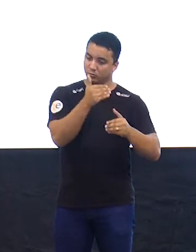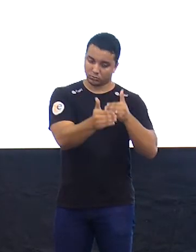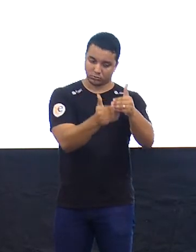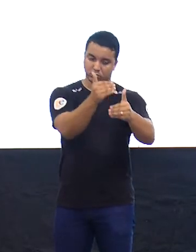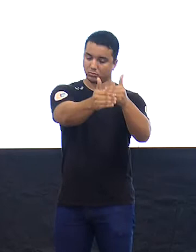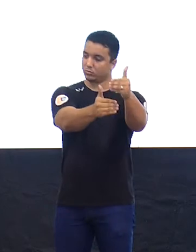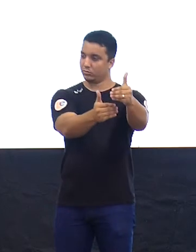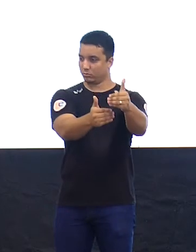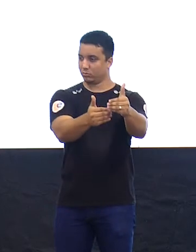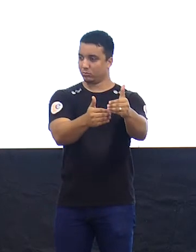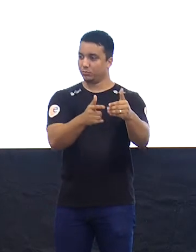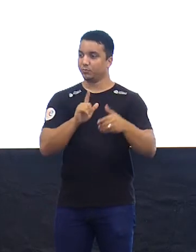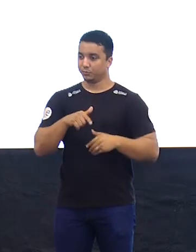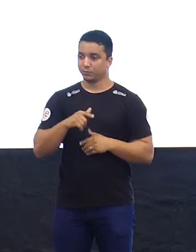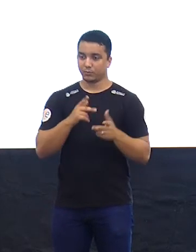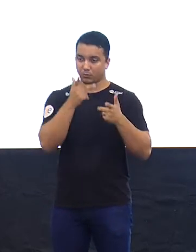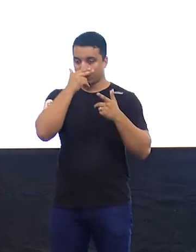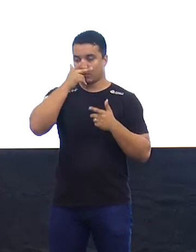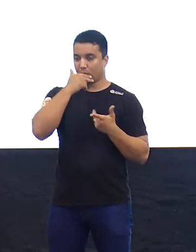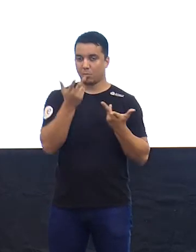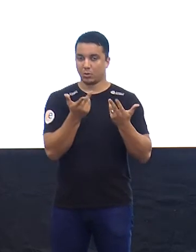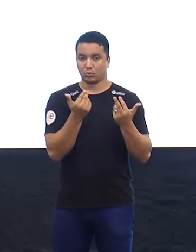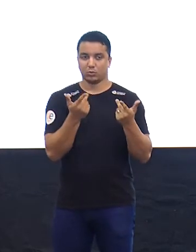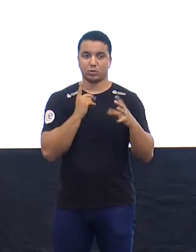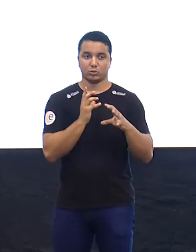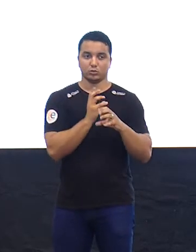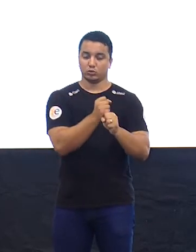seguido. Sim, é a mesma coisa que